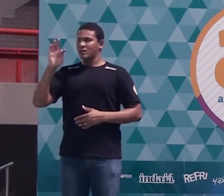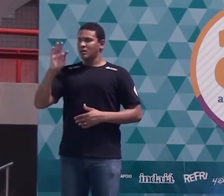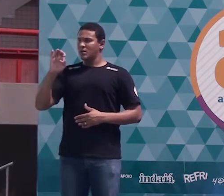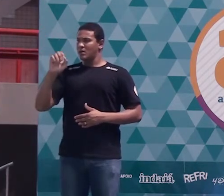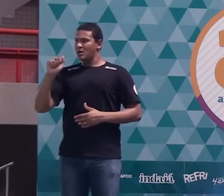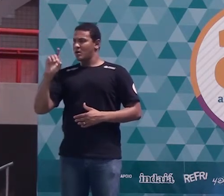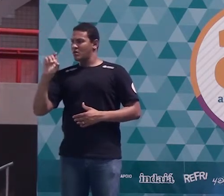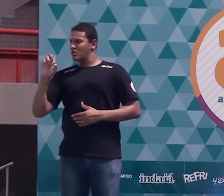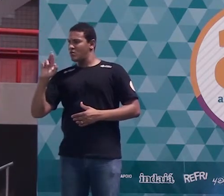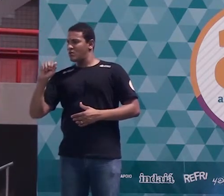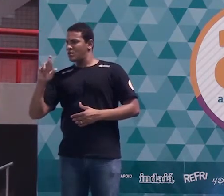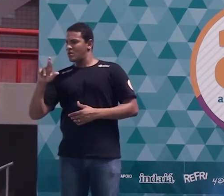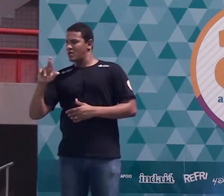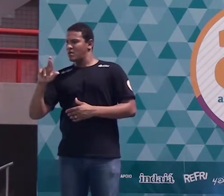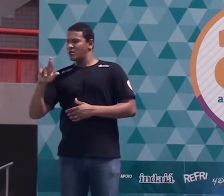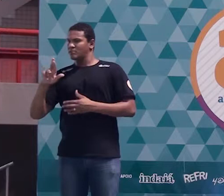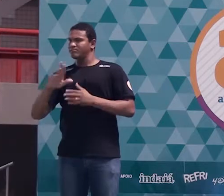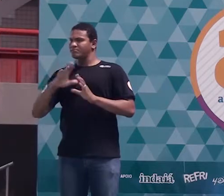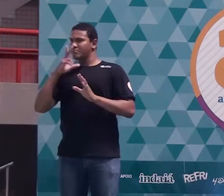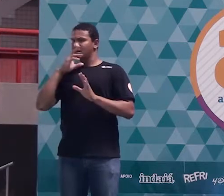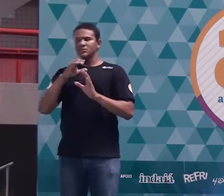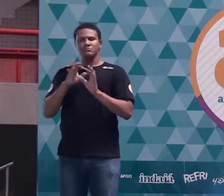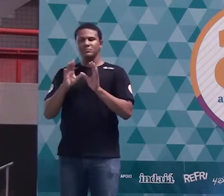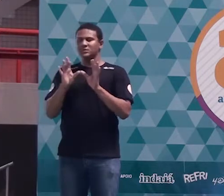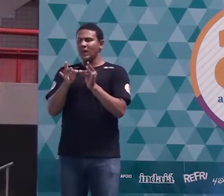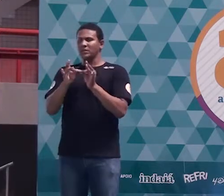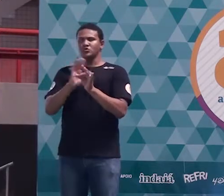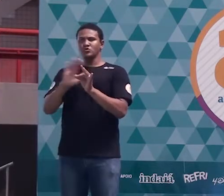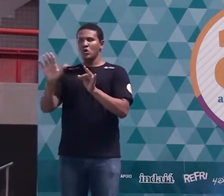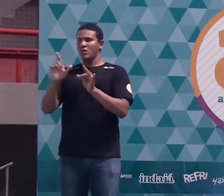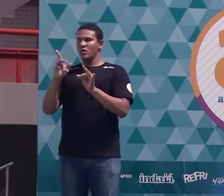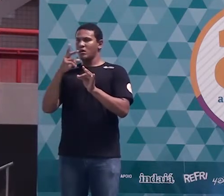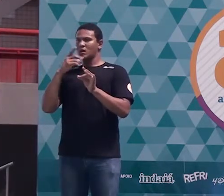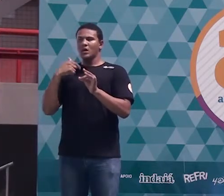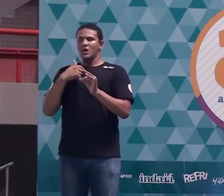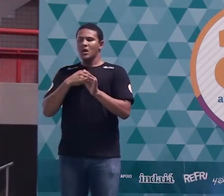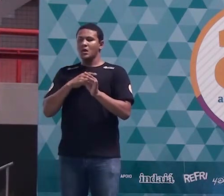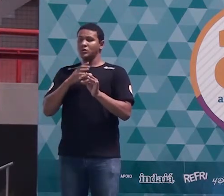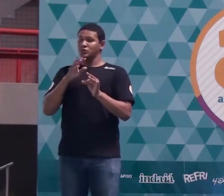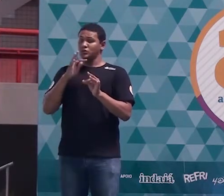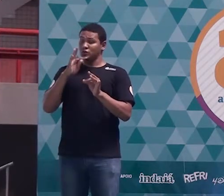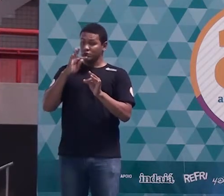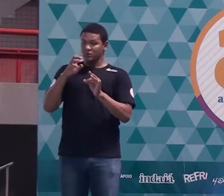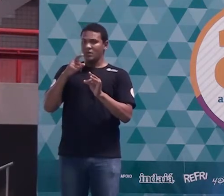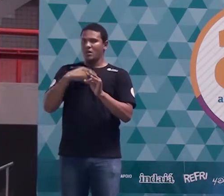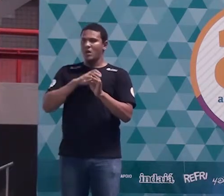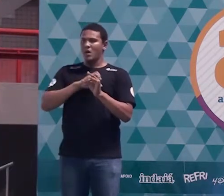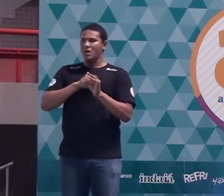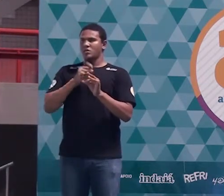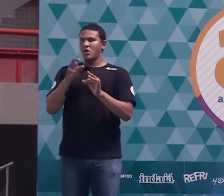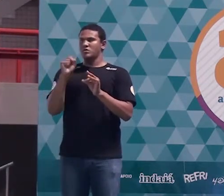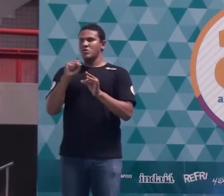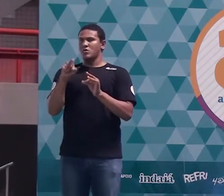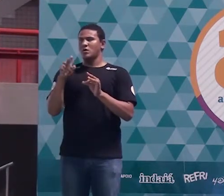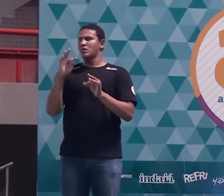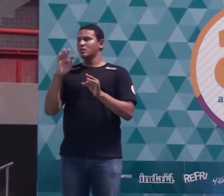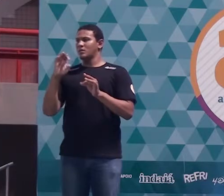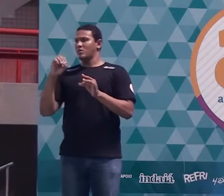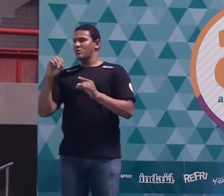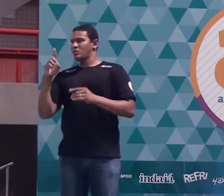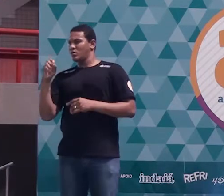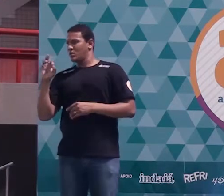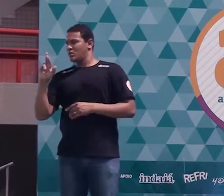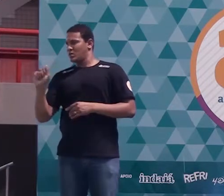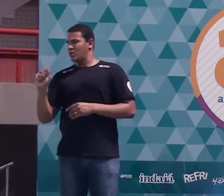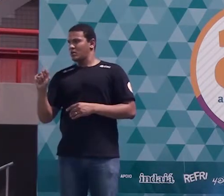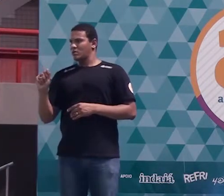adorar, intransitivo. Te adoro, Teodora. Com o nome da namorada, que era Teodora, ele